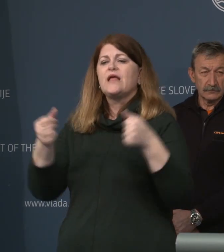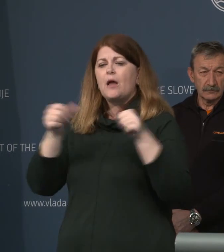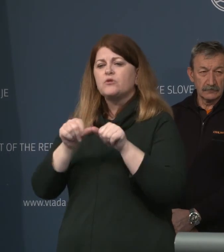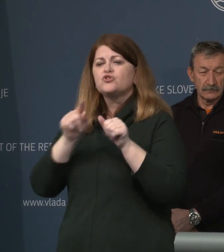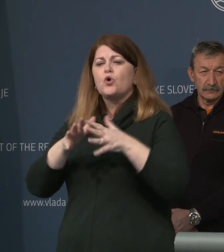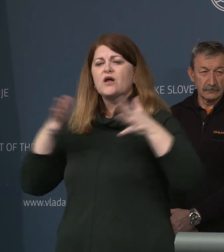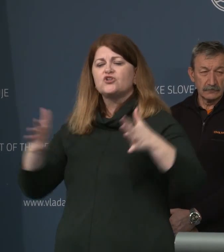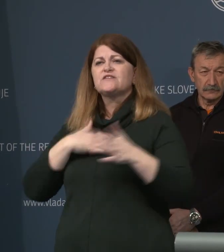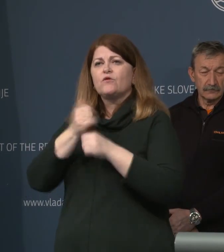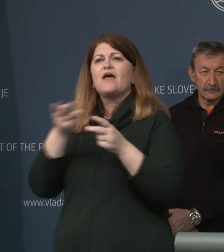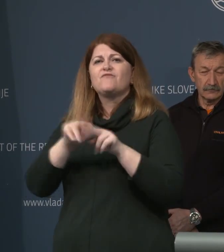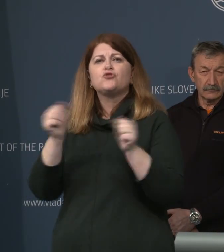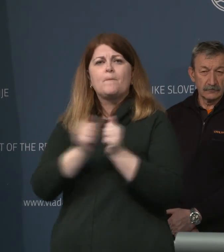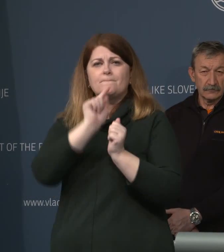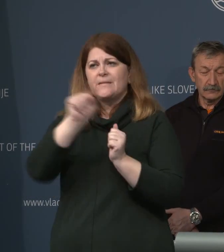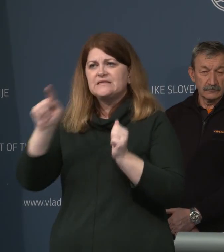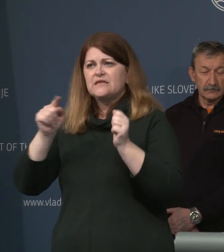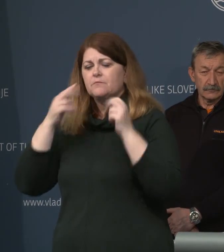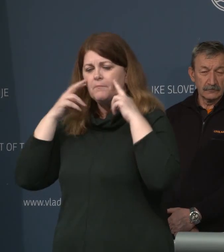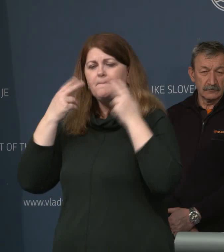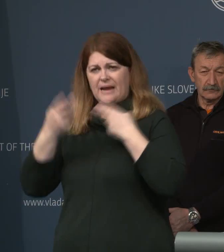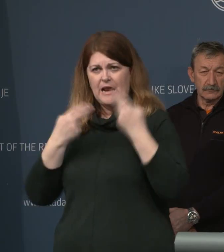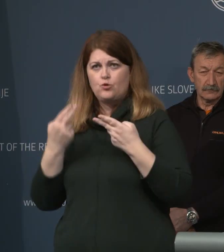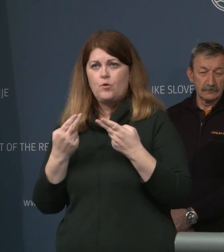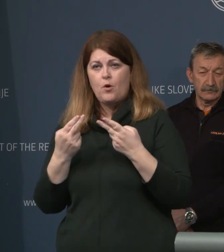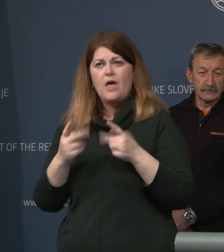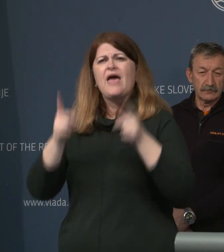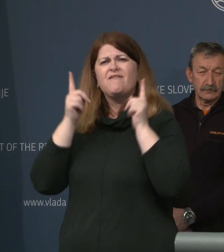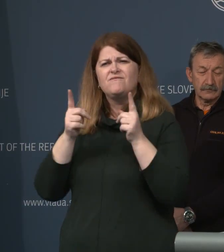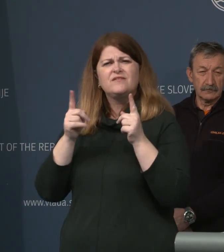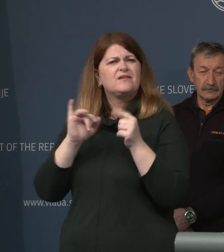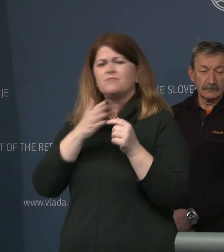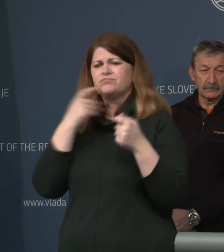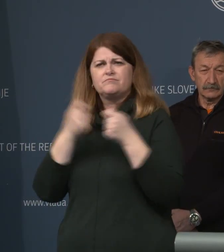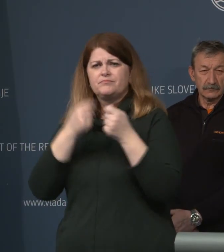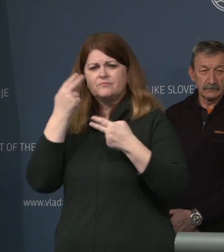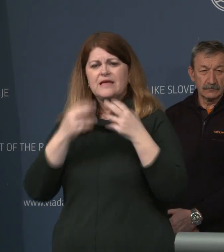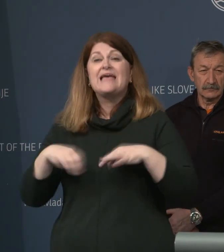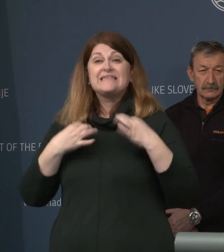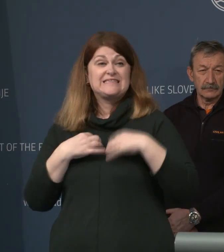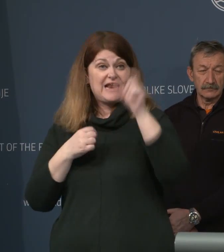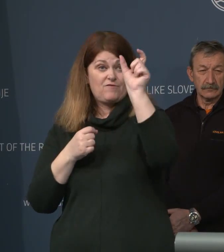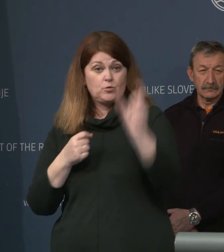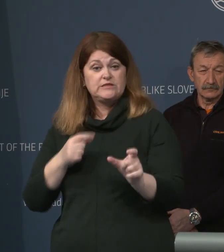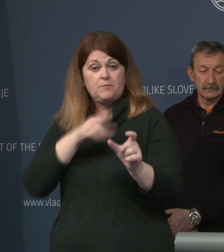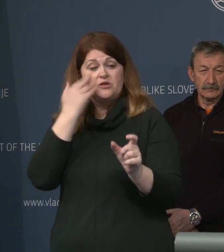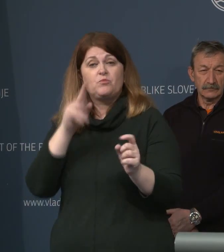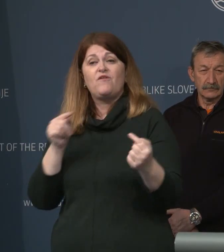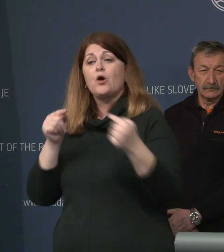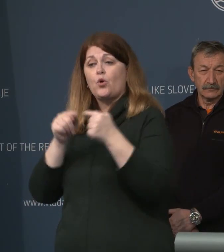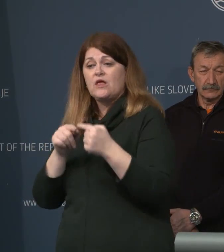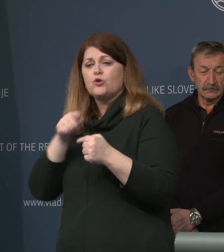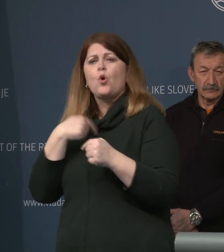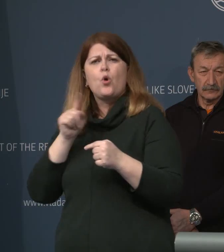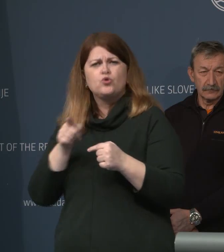svoje dejavnosti na več mestih testiramo, vendar je zelo nesmiselno testirati zdrave osebe, ki so bile v kontaktu, to, kar